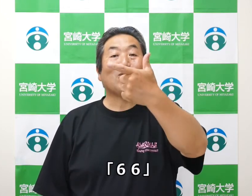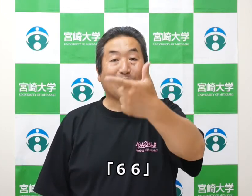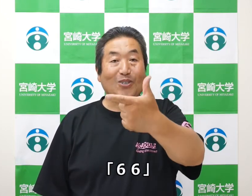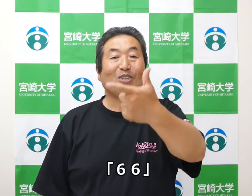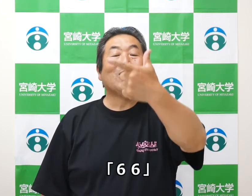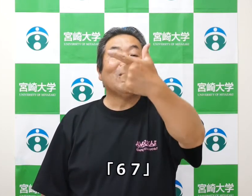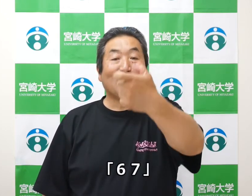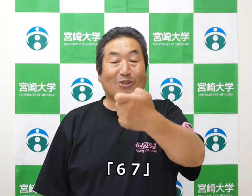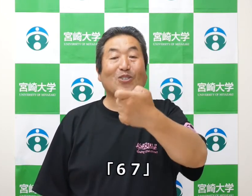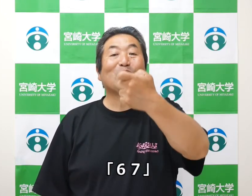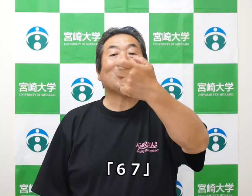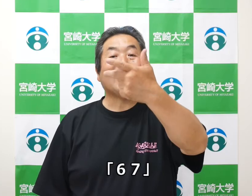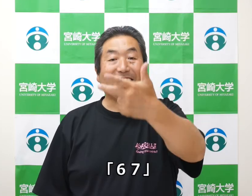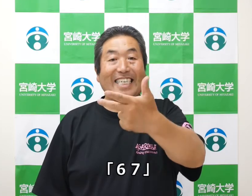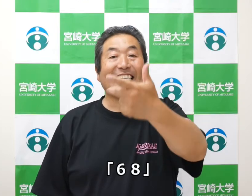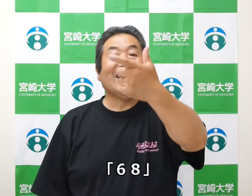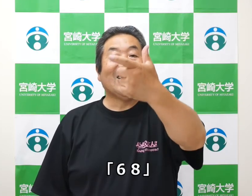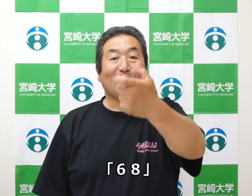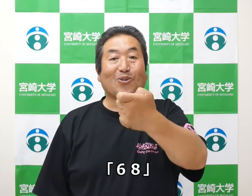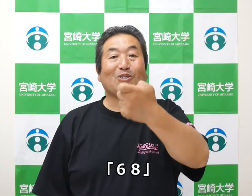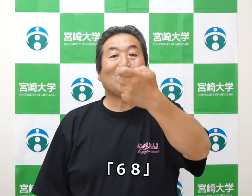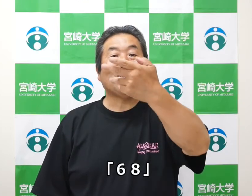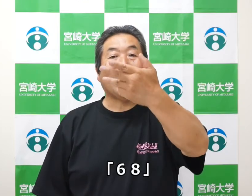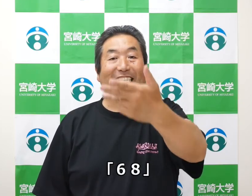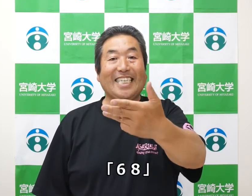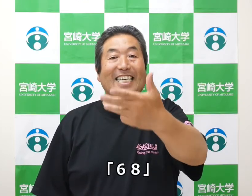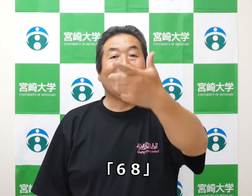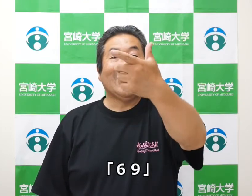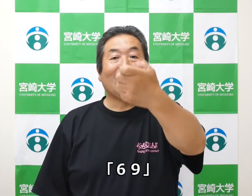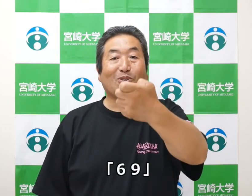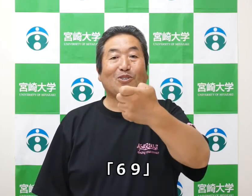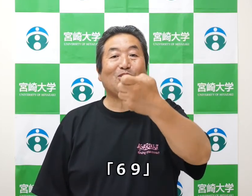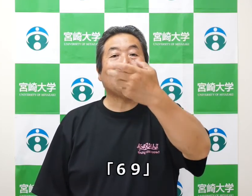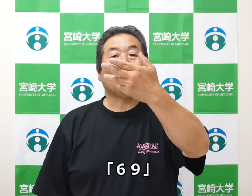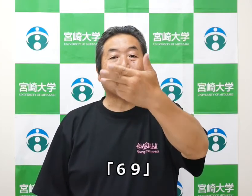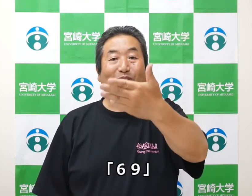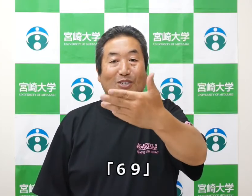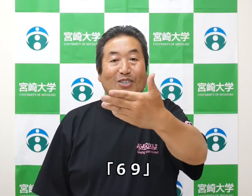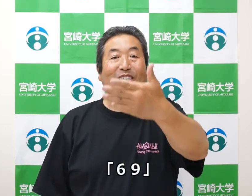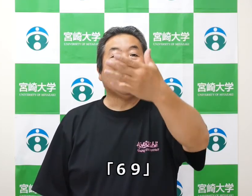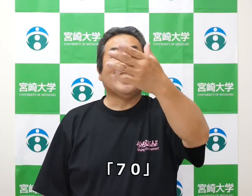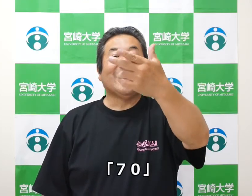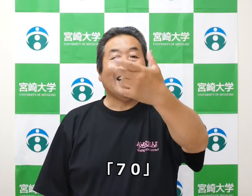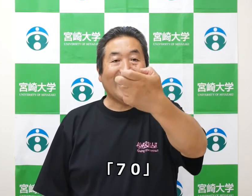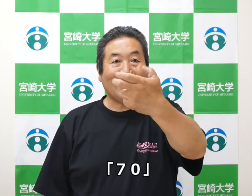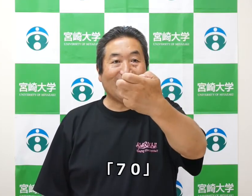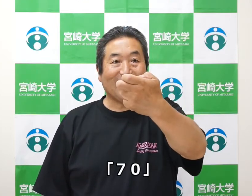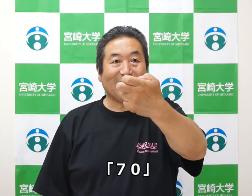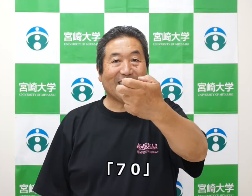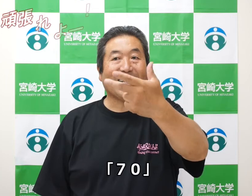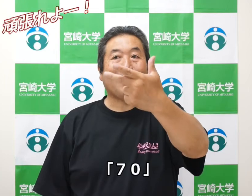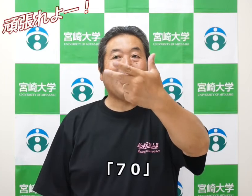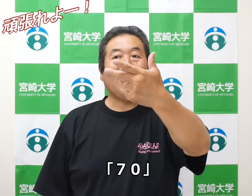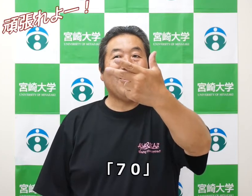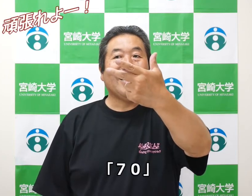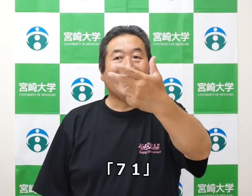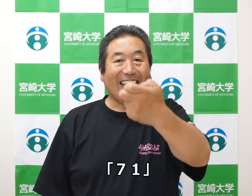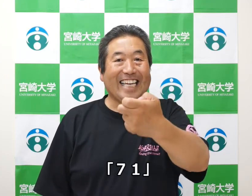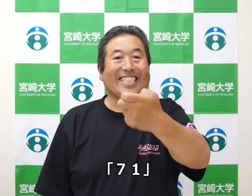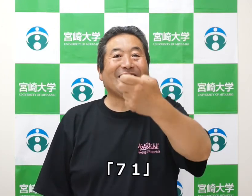66、67、68、69、70。頑張れよ。